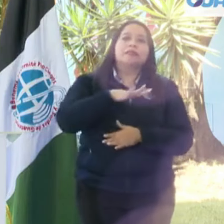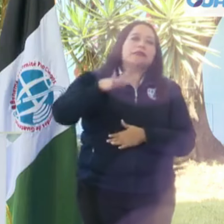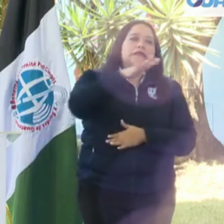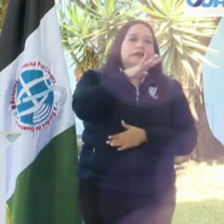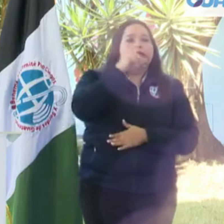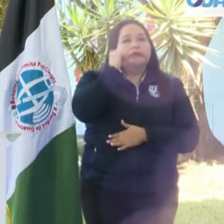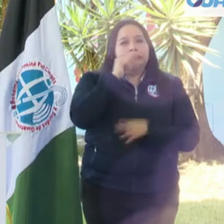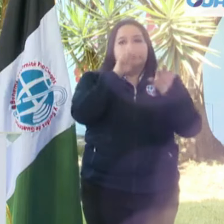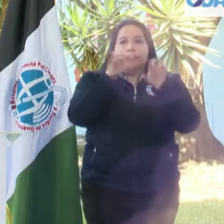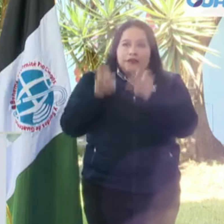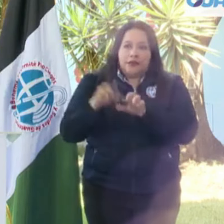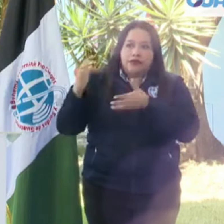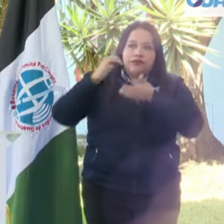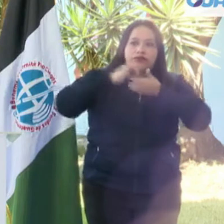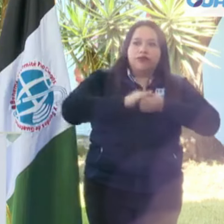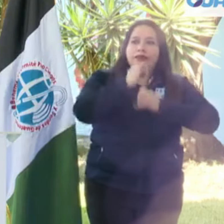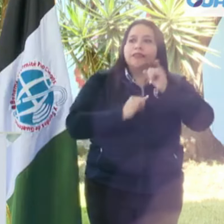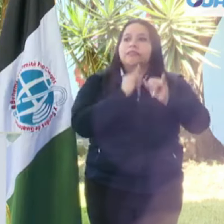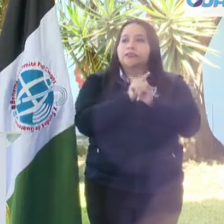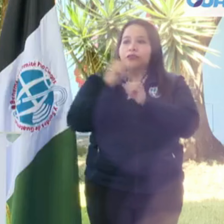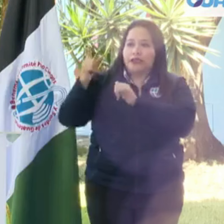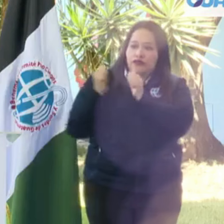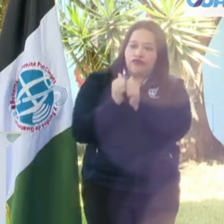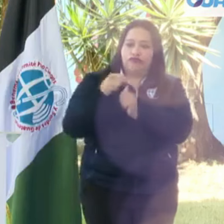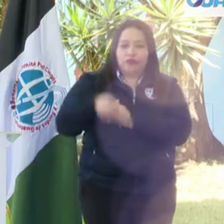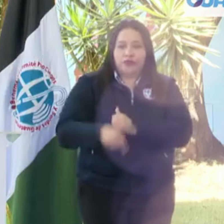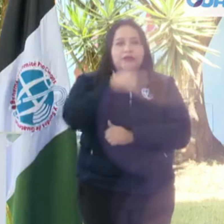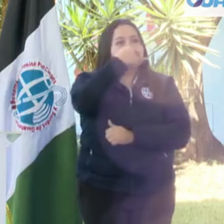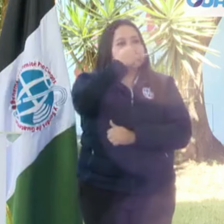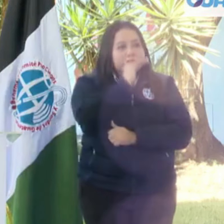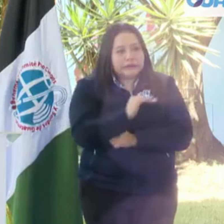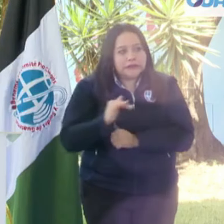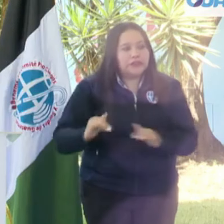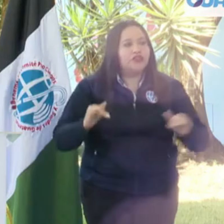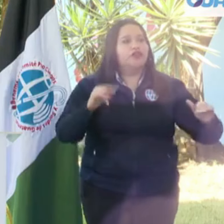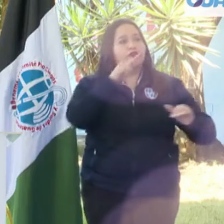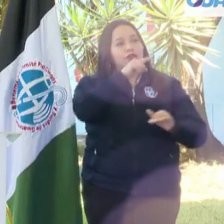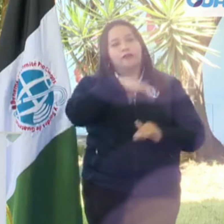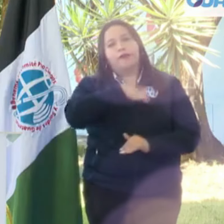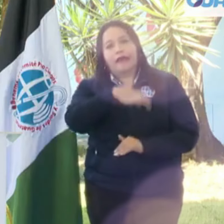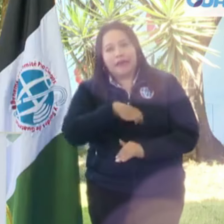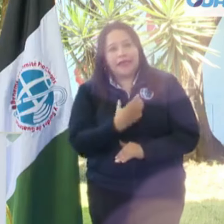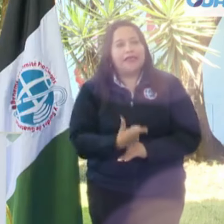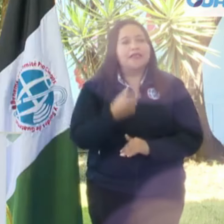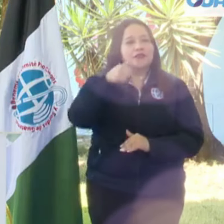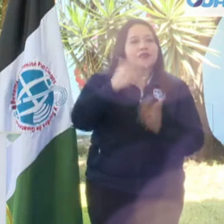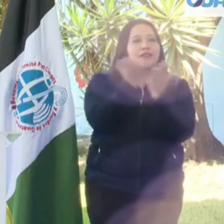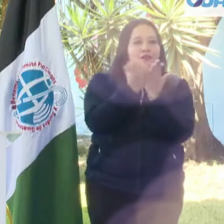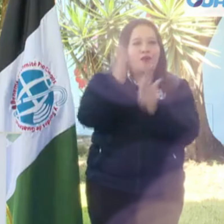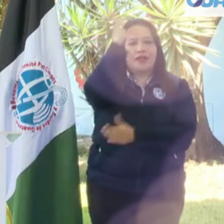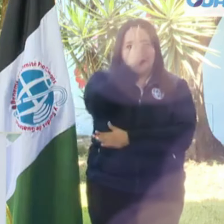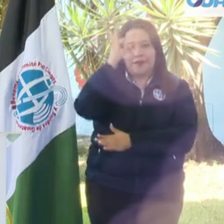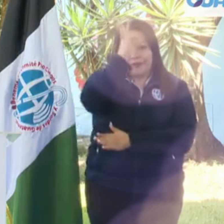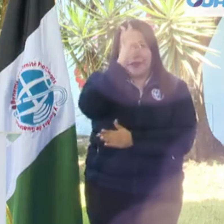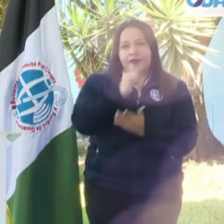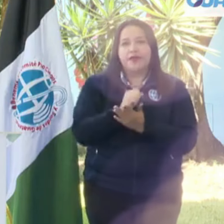funcionarios, Cooperación Internacional que nos acompaña. Niñas, niños, docentes del Centro Educativo Fray Bartolomé Ponce de